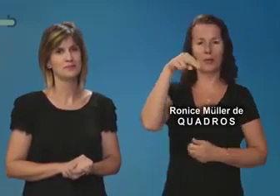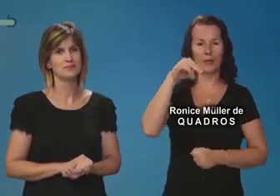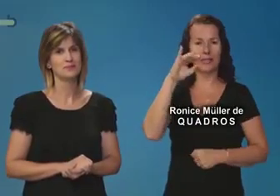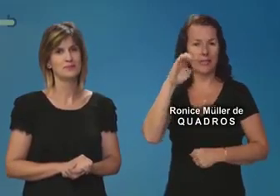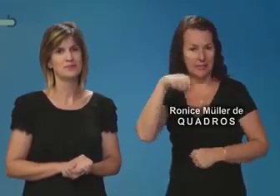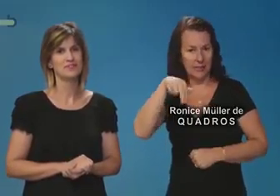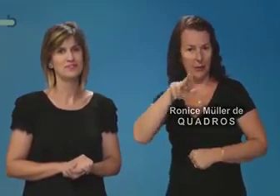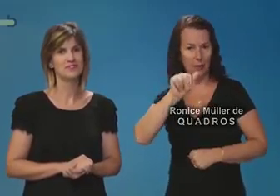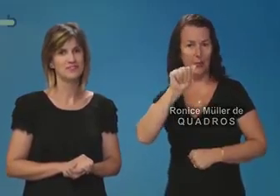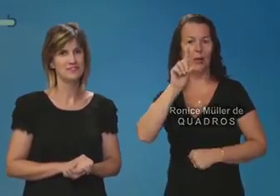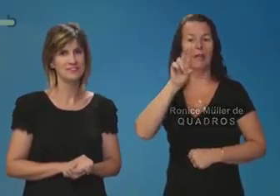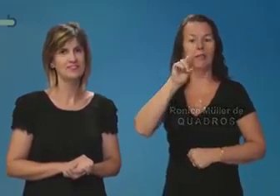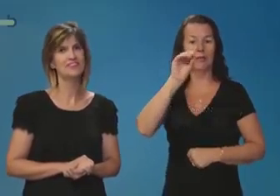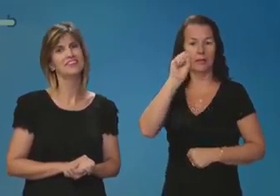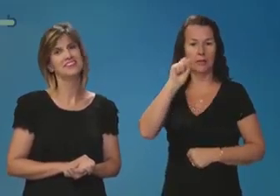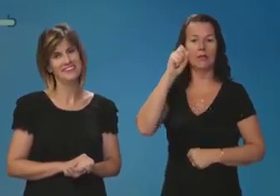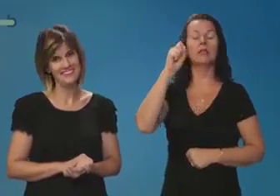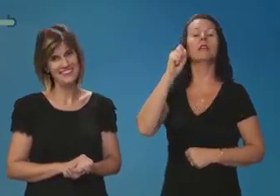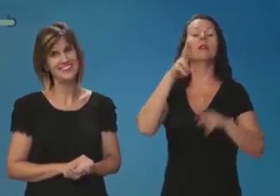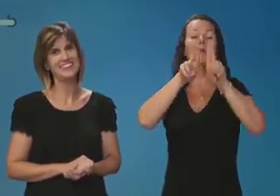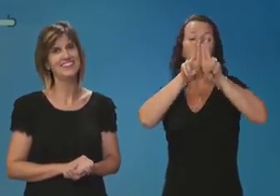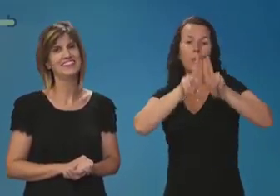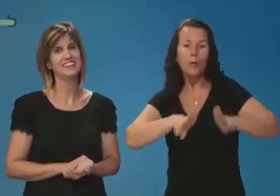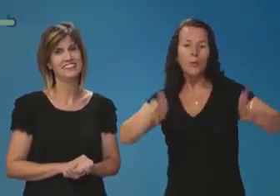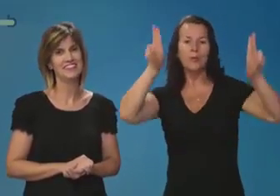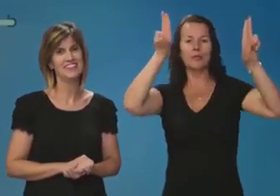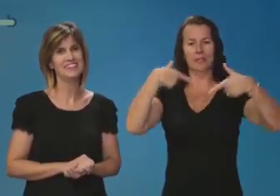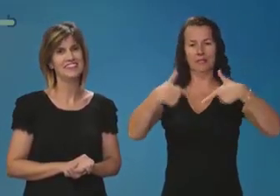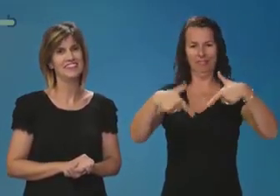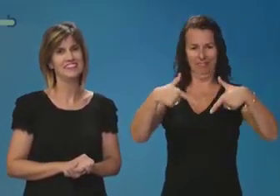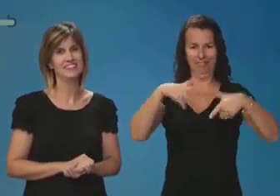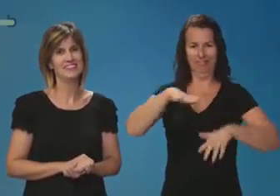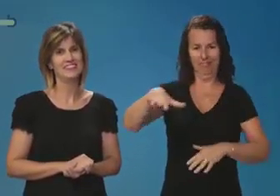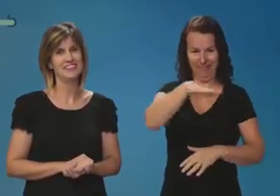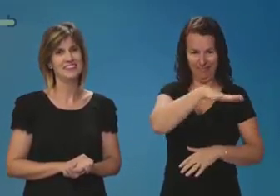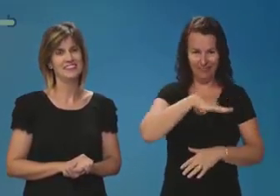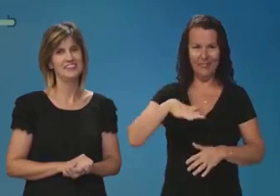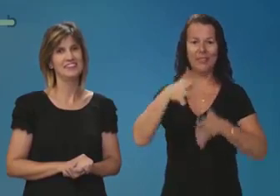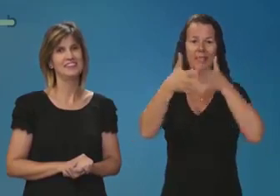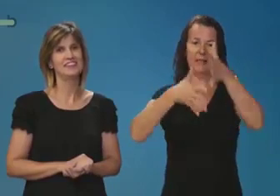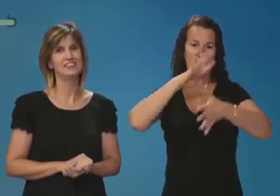Eu sou a Ronice Quadros e eu trabalho na UFSC, na área de Língua Brasileira de Sinais.